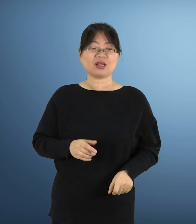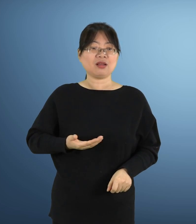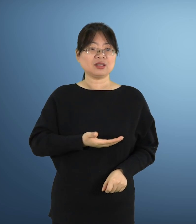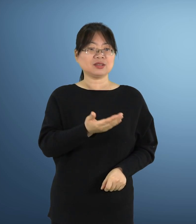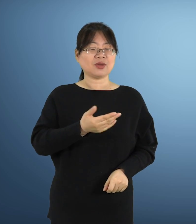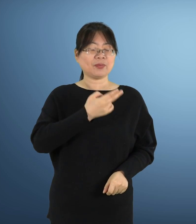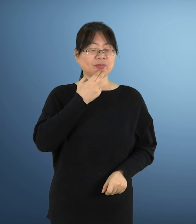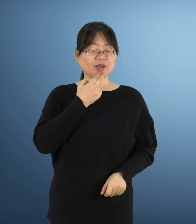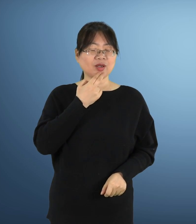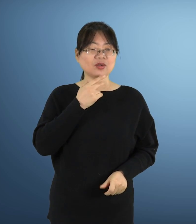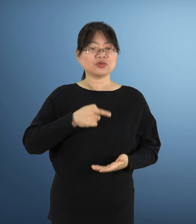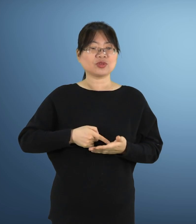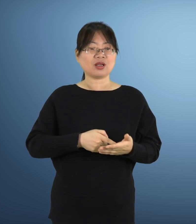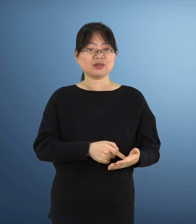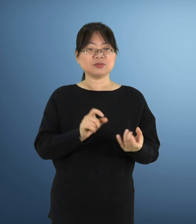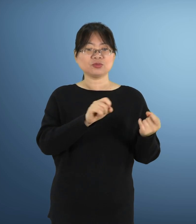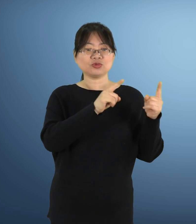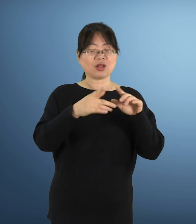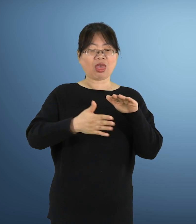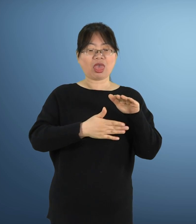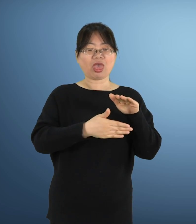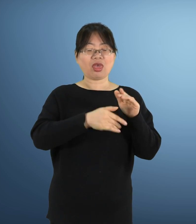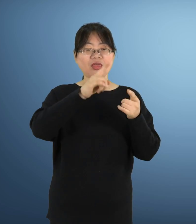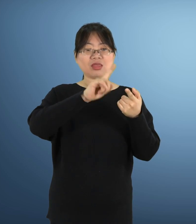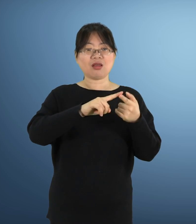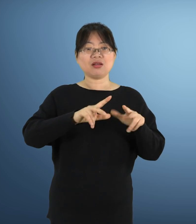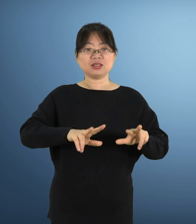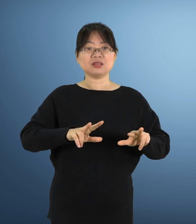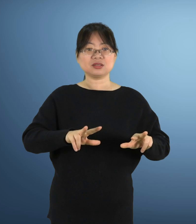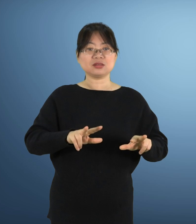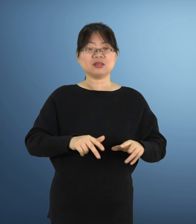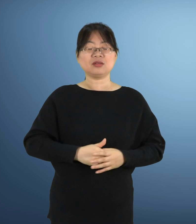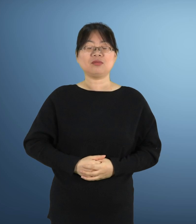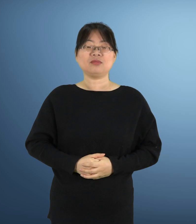없다고 주장하는 부활의 허구를 사실상